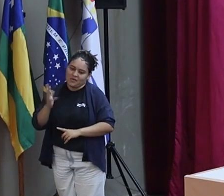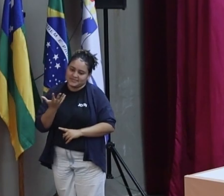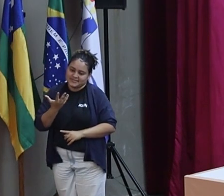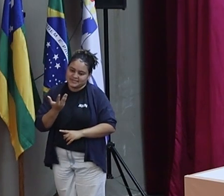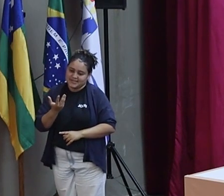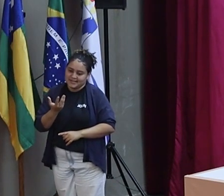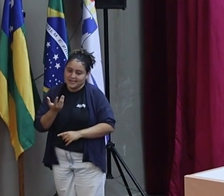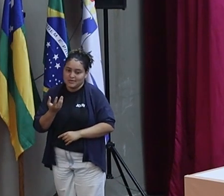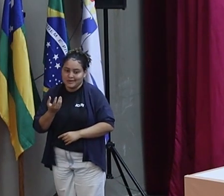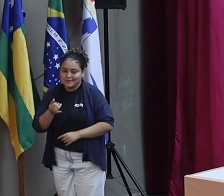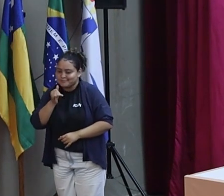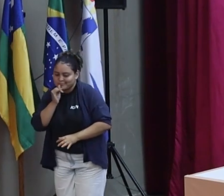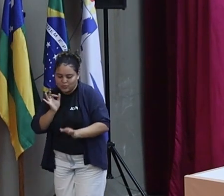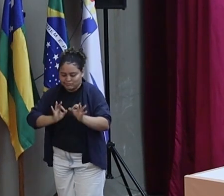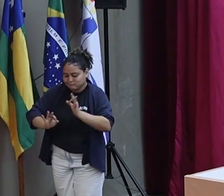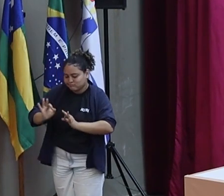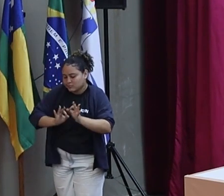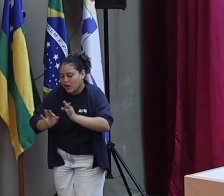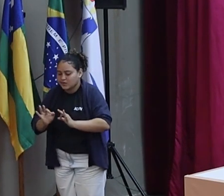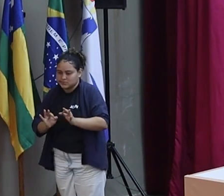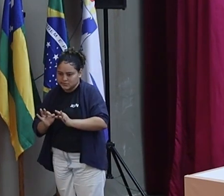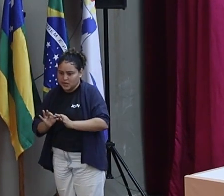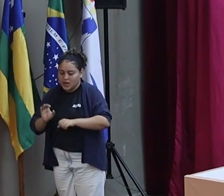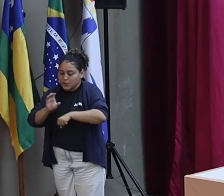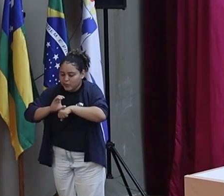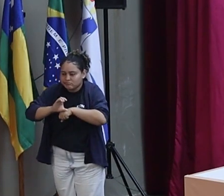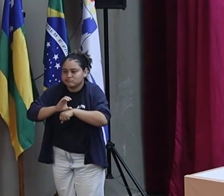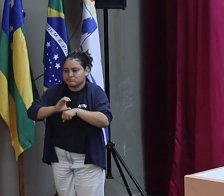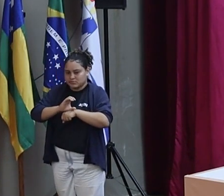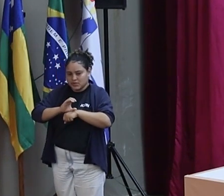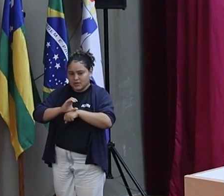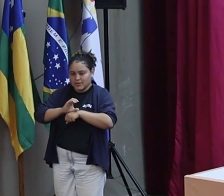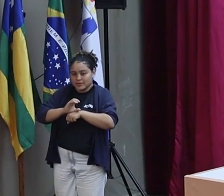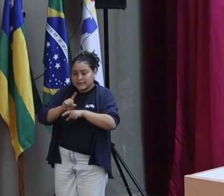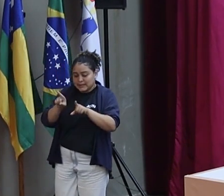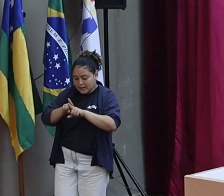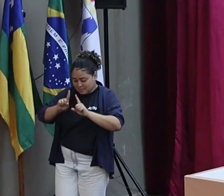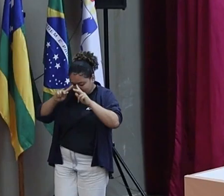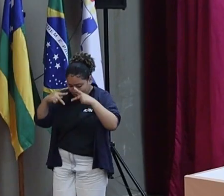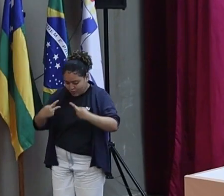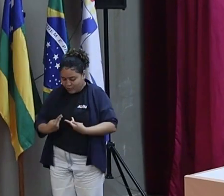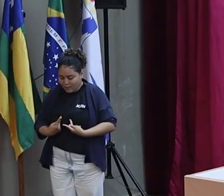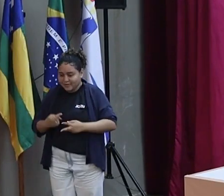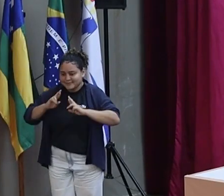própria forma de organização, na própria forma de constituição de novas formas de ser, de novas formas de vida. E,